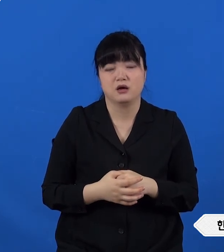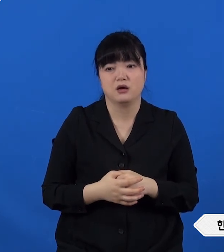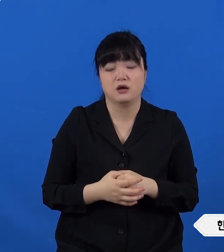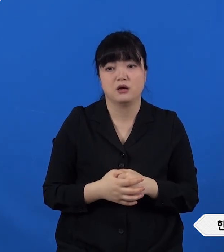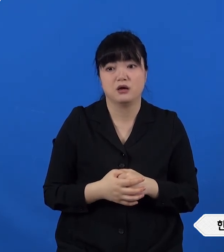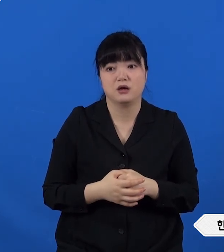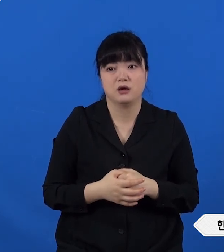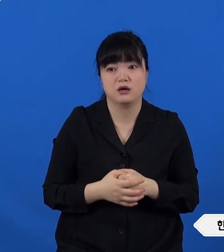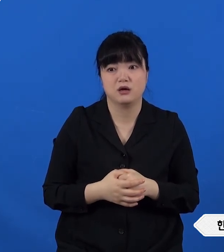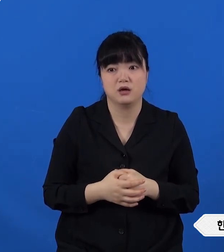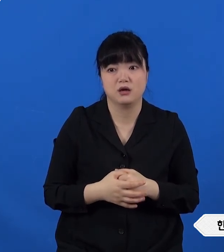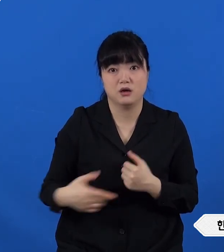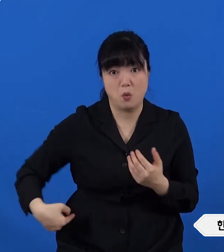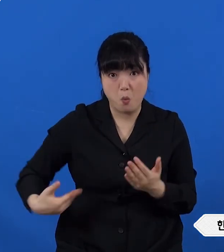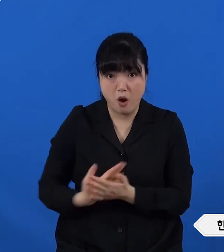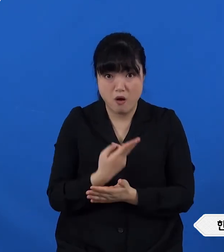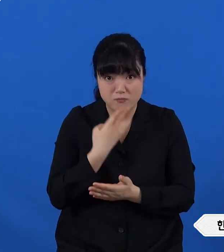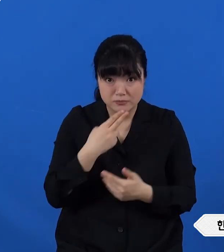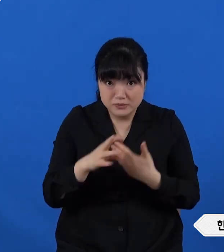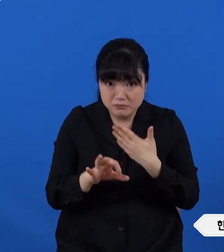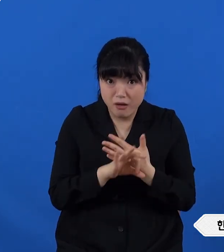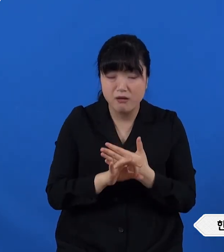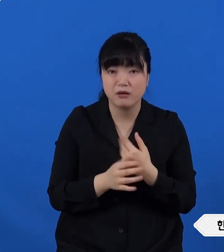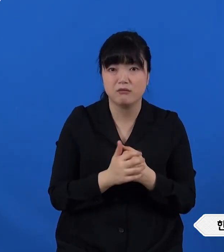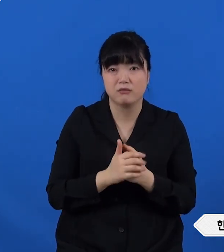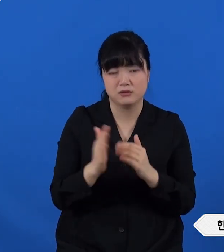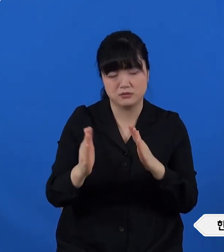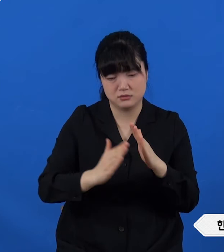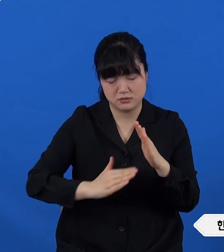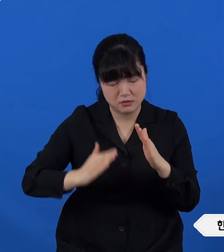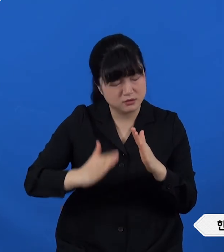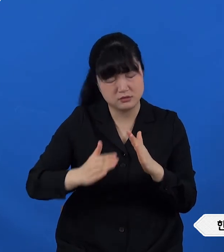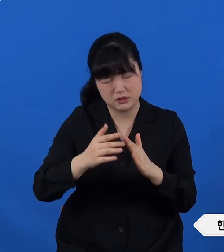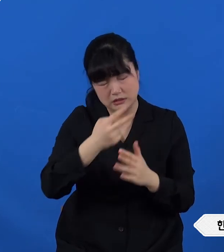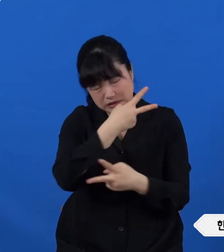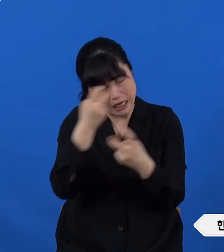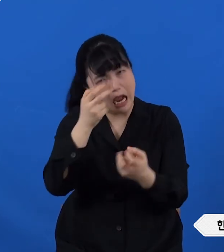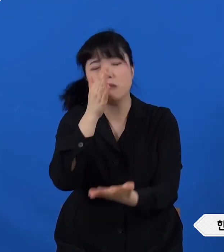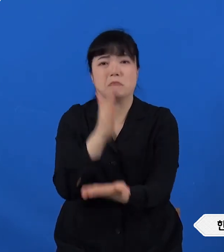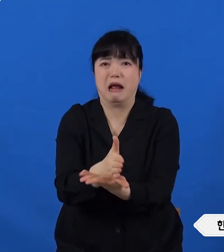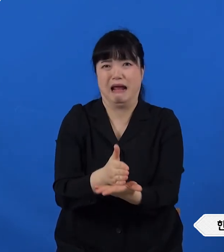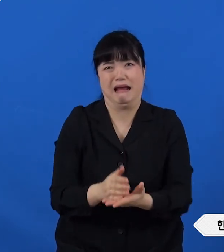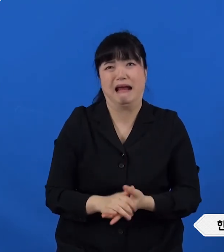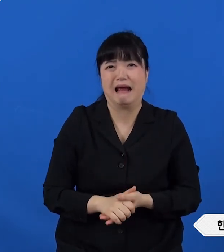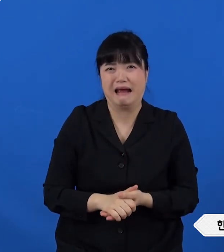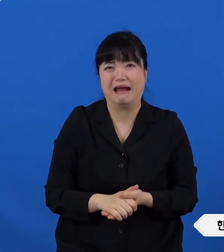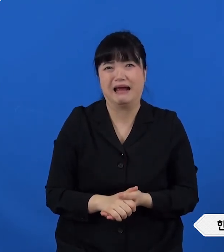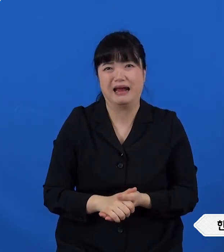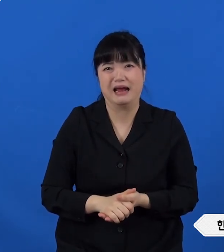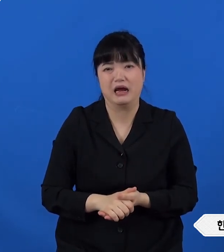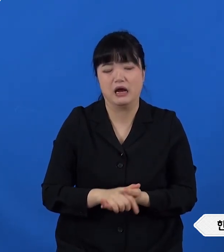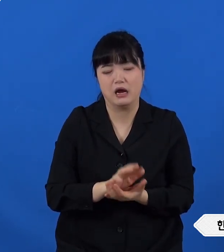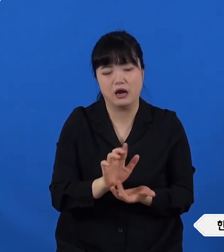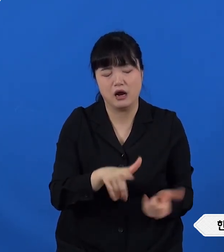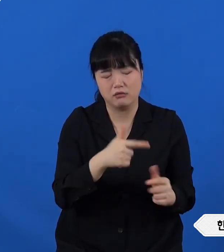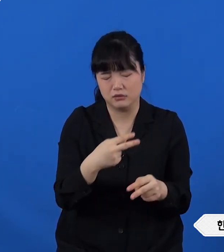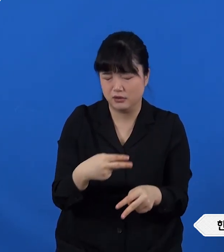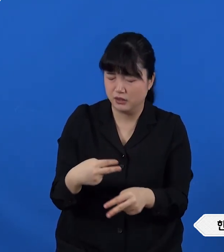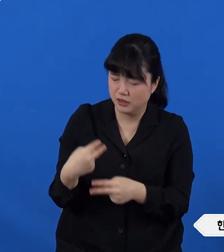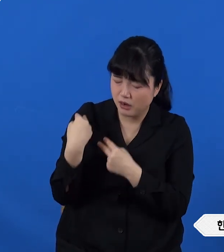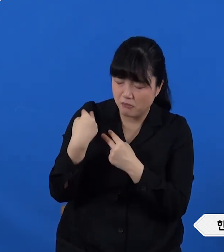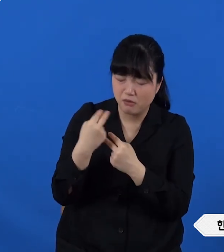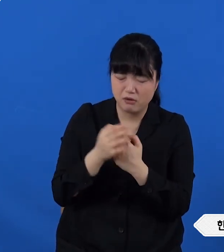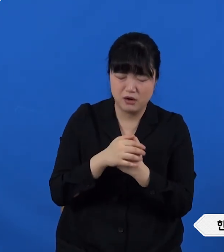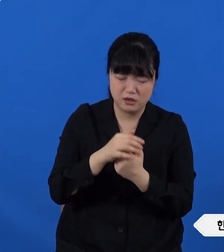그래서 회개 없이는 절대로 잠자리에 들지 마시기를 바랍니다. 하루를 돌아보면서